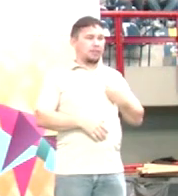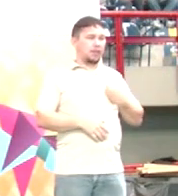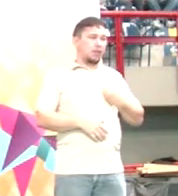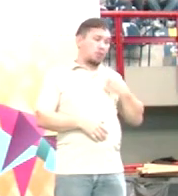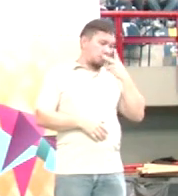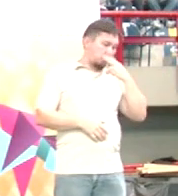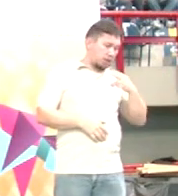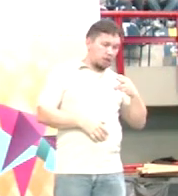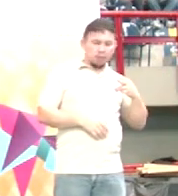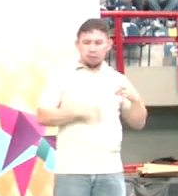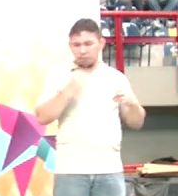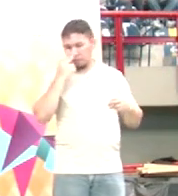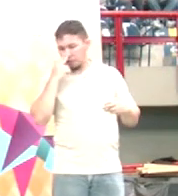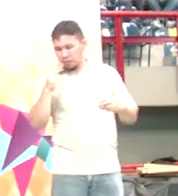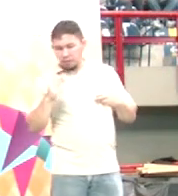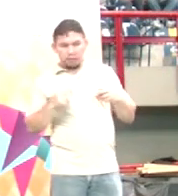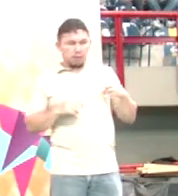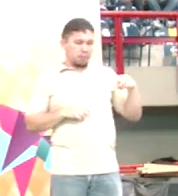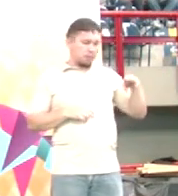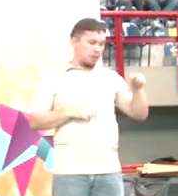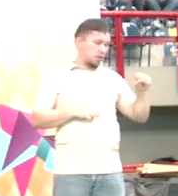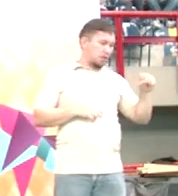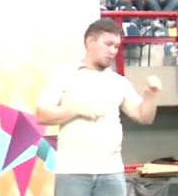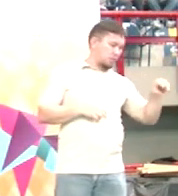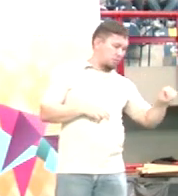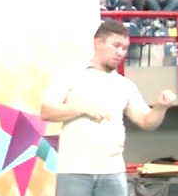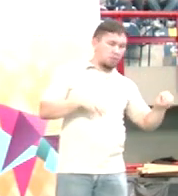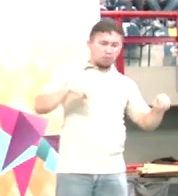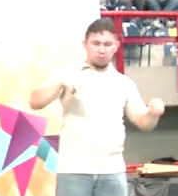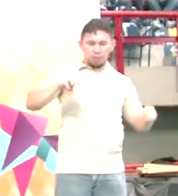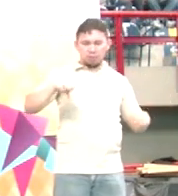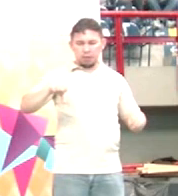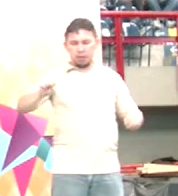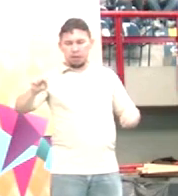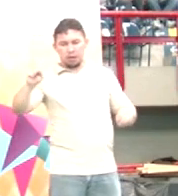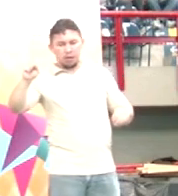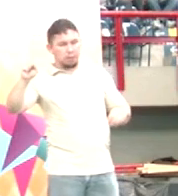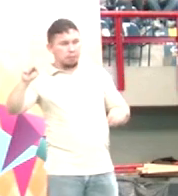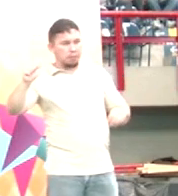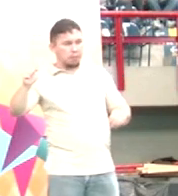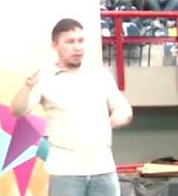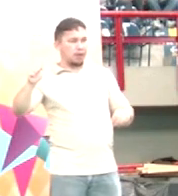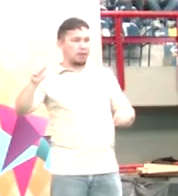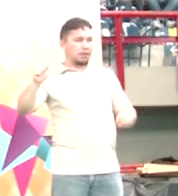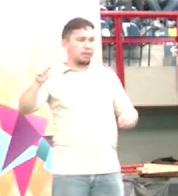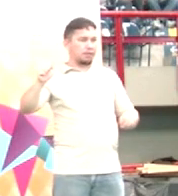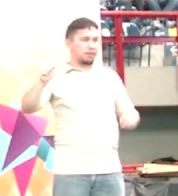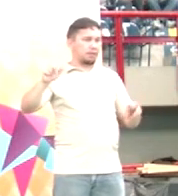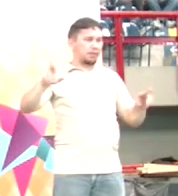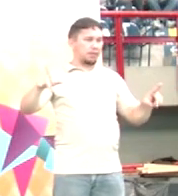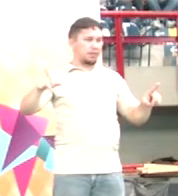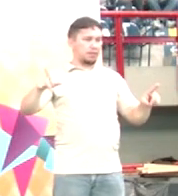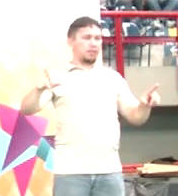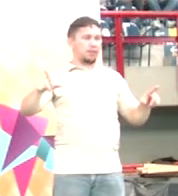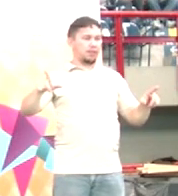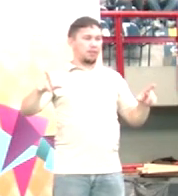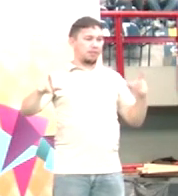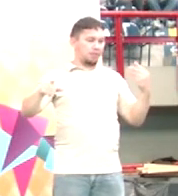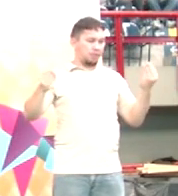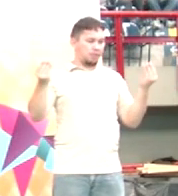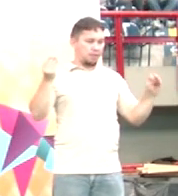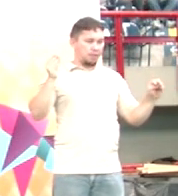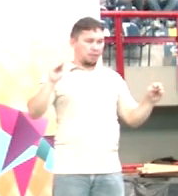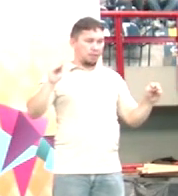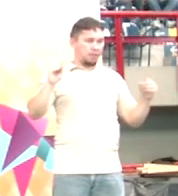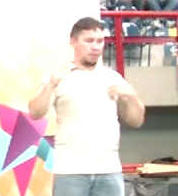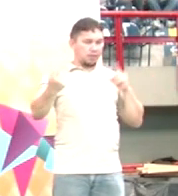mesmo e a mesma é um erro chamado francesismo ou galicismo. Não escreva na sua redação